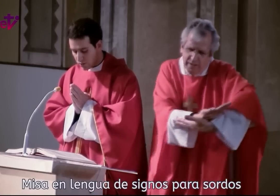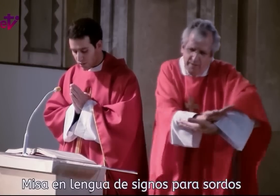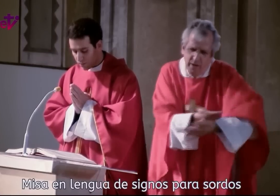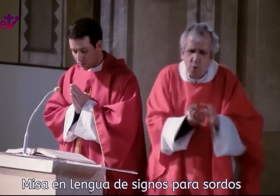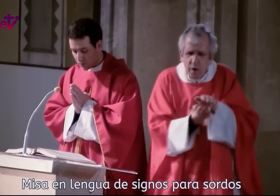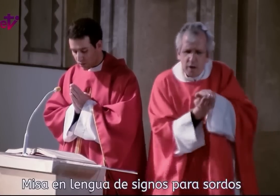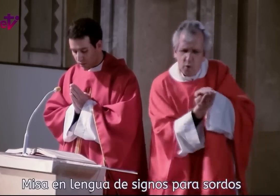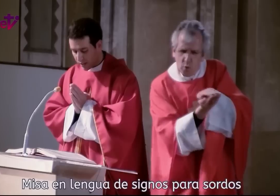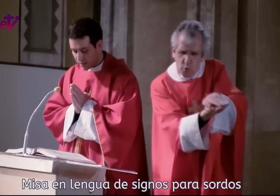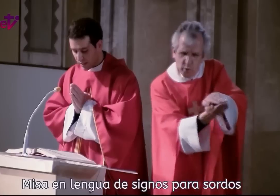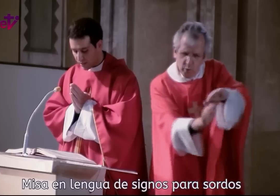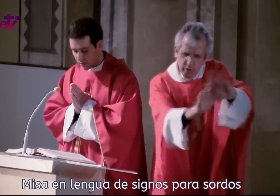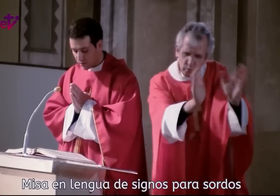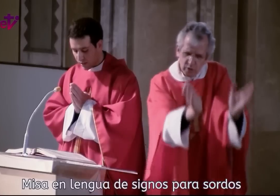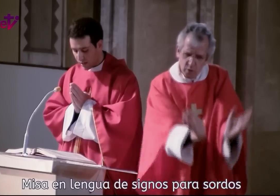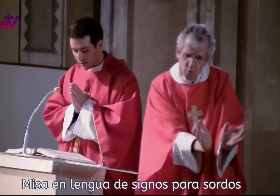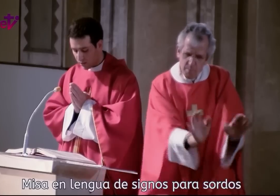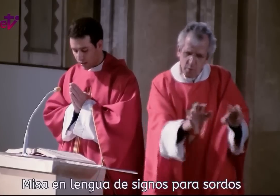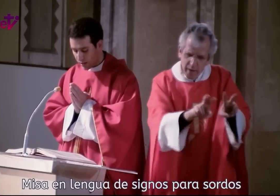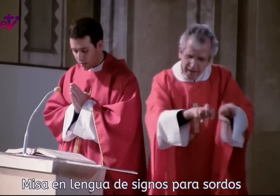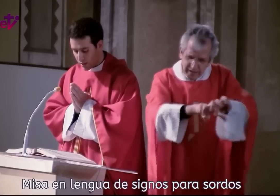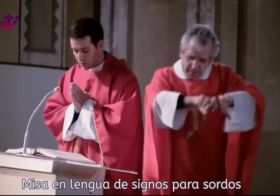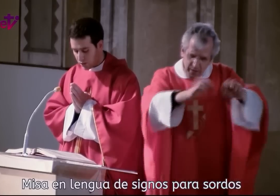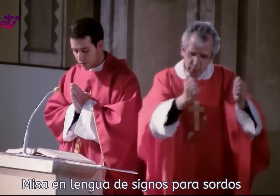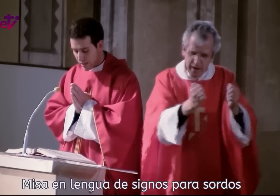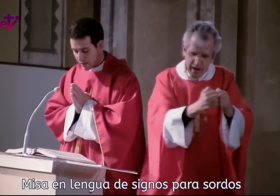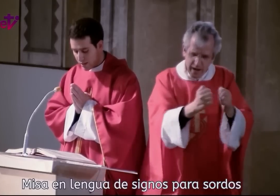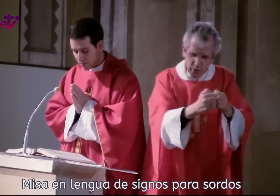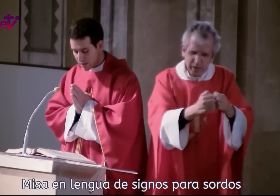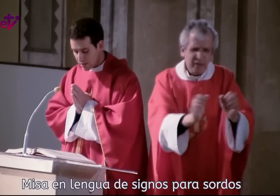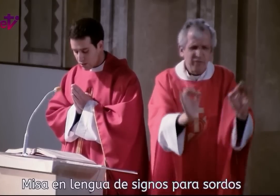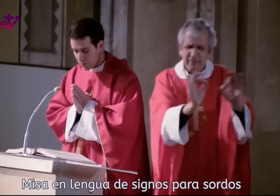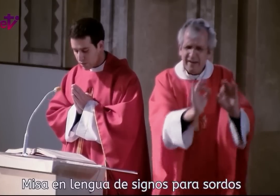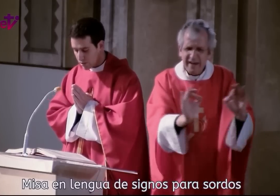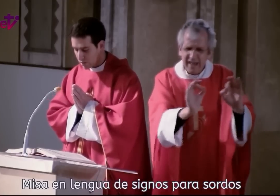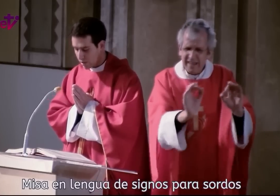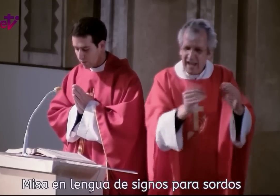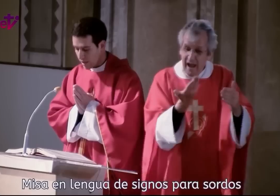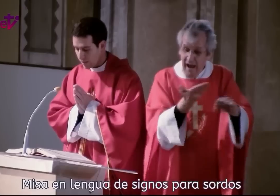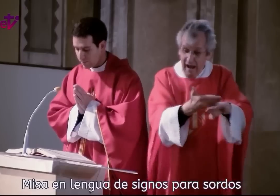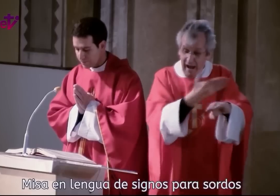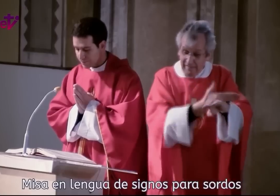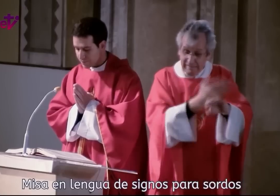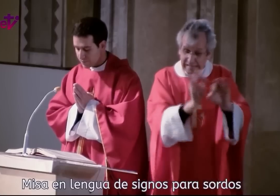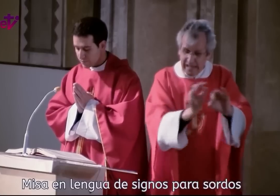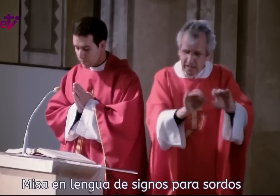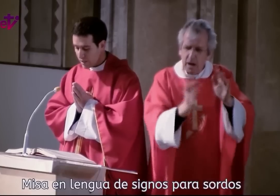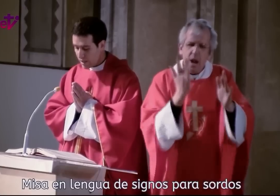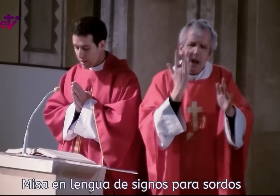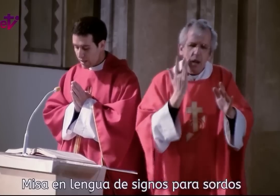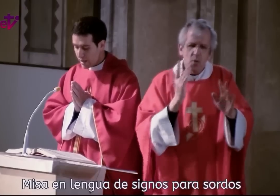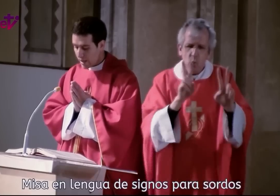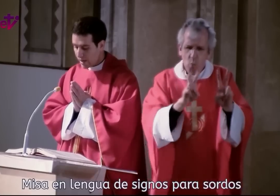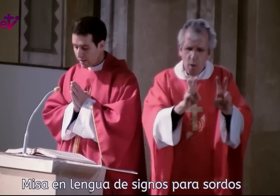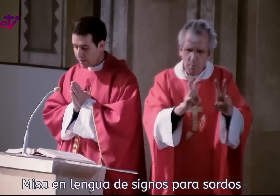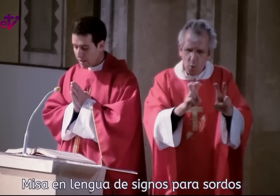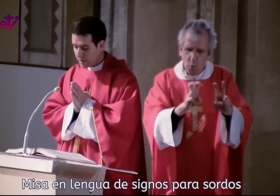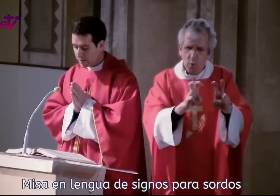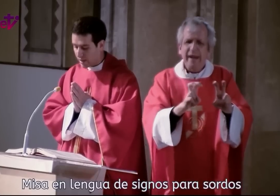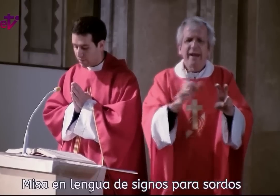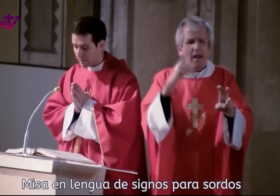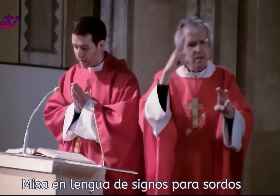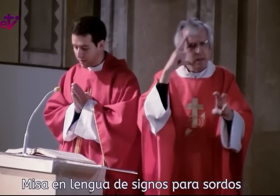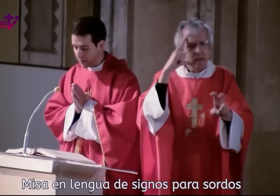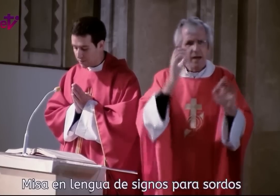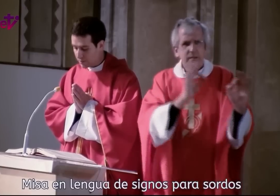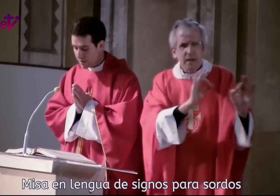en un sepulcro excavado en la roca, donde nadie había sido puesto todavía. Era el día